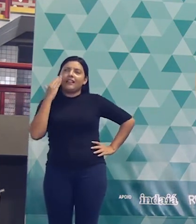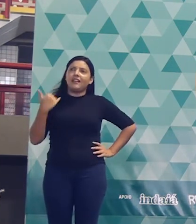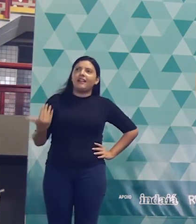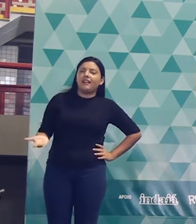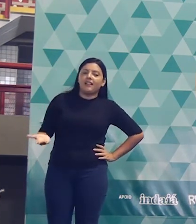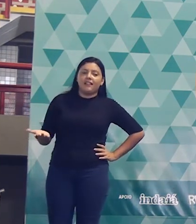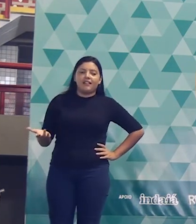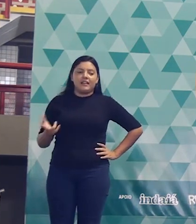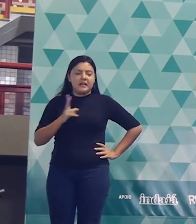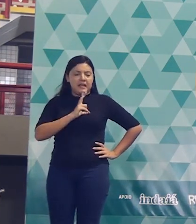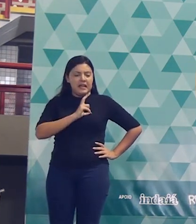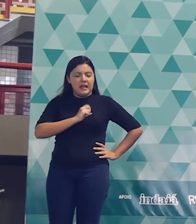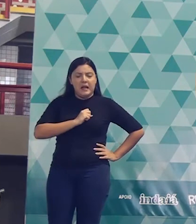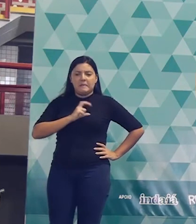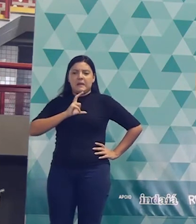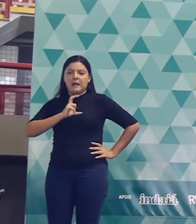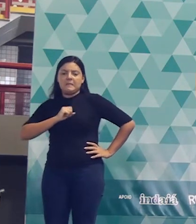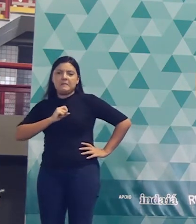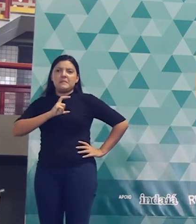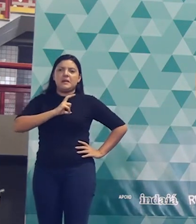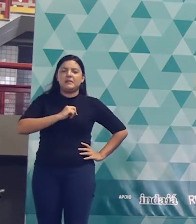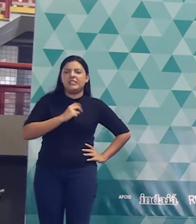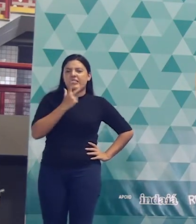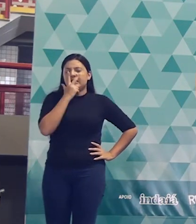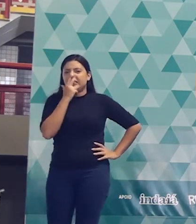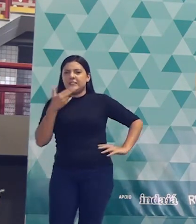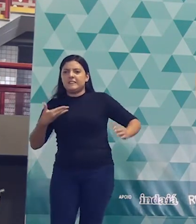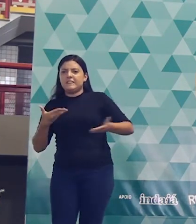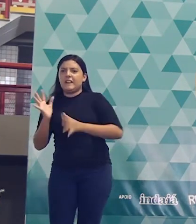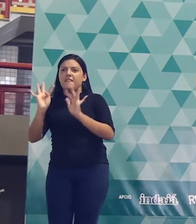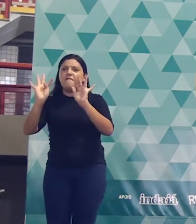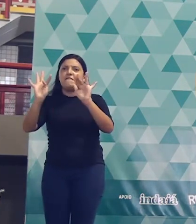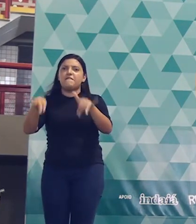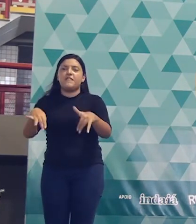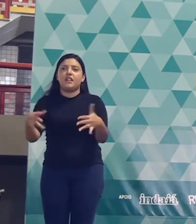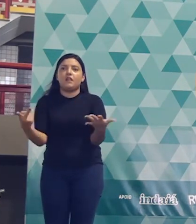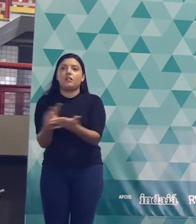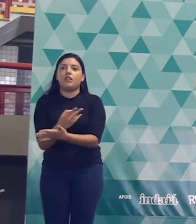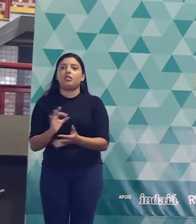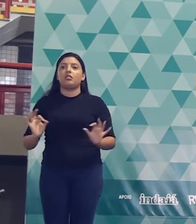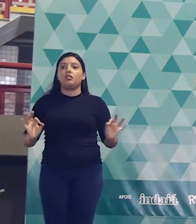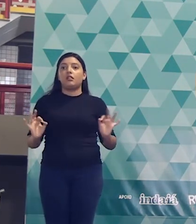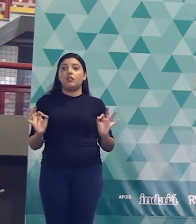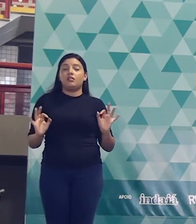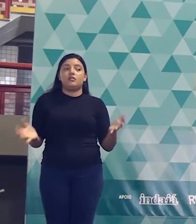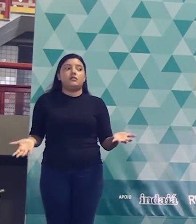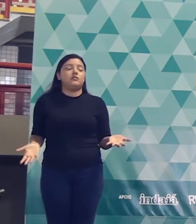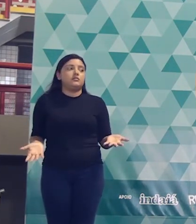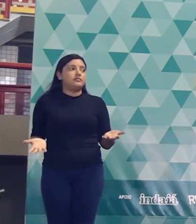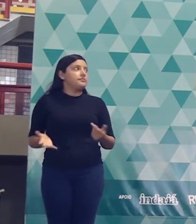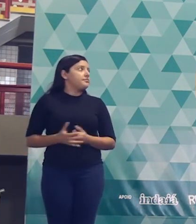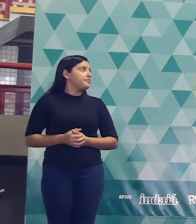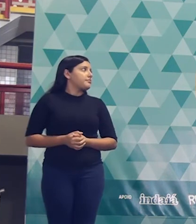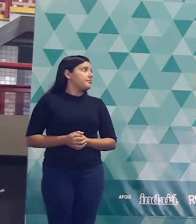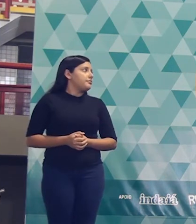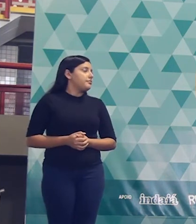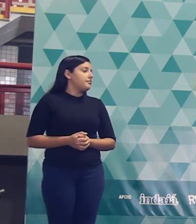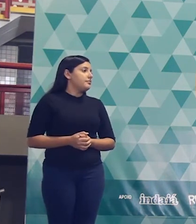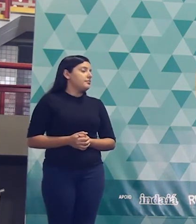A gente chama uma pessoa e tal, se entrega e tal, e no final... Aí, rapaz, né?